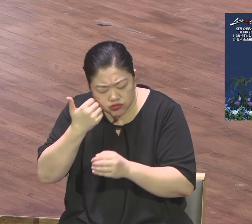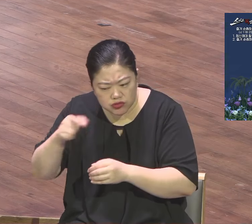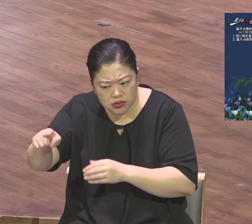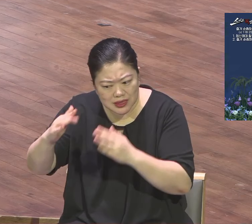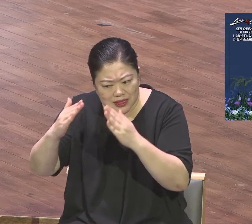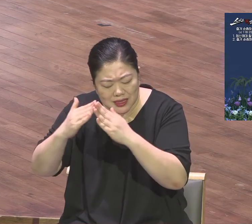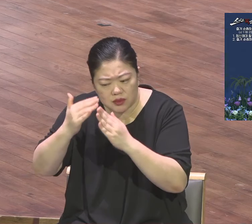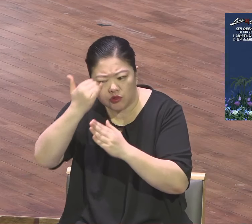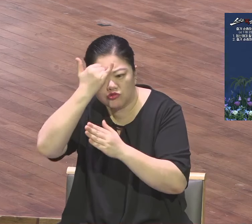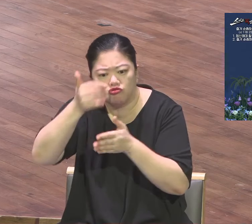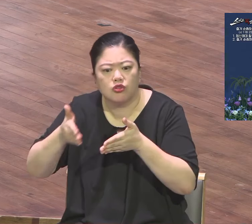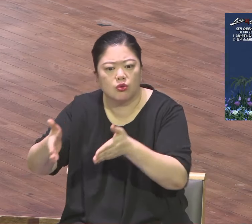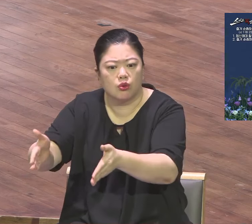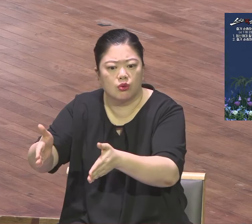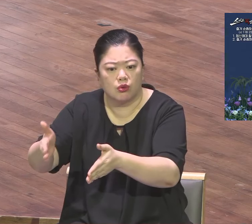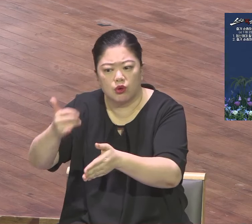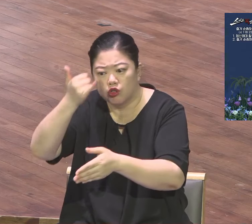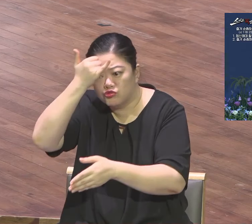아세요?